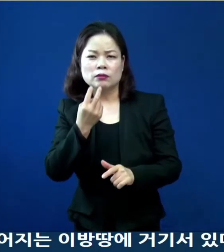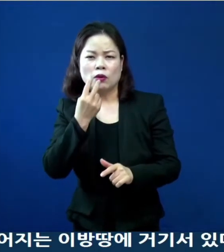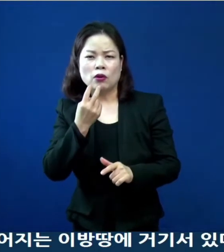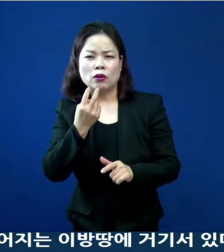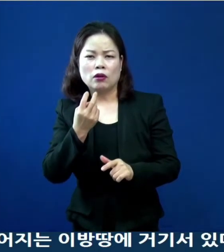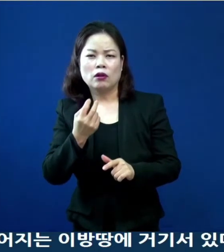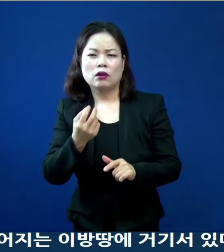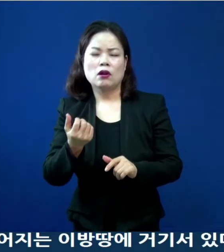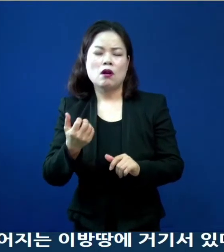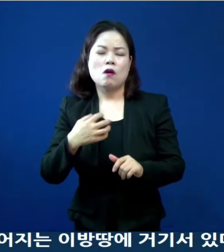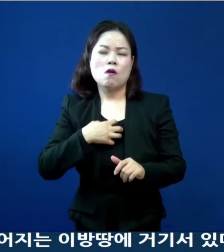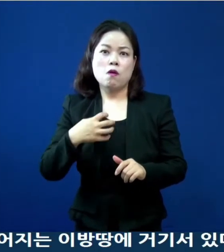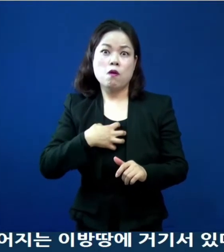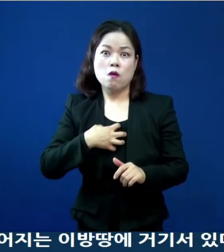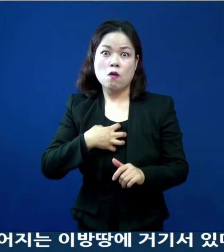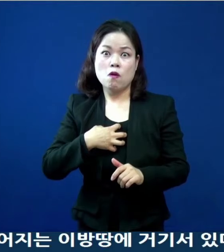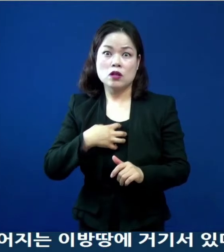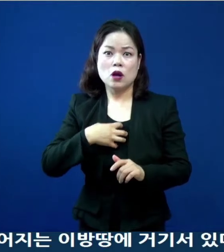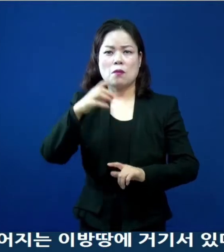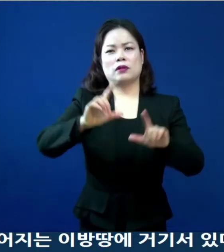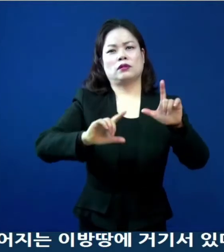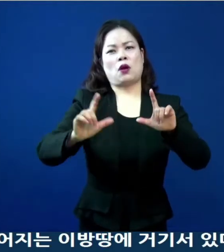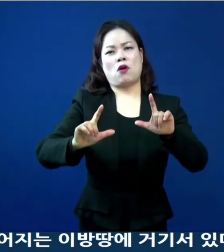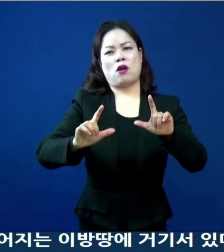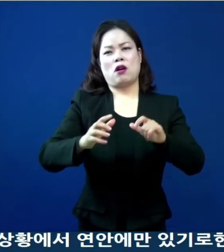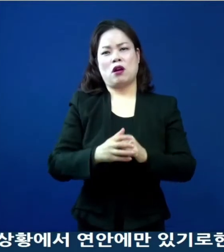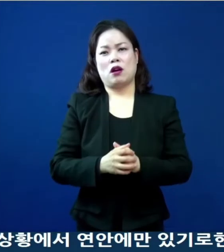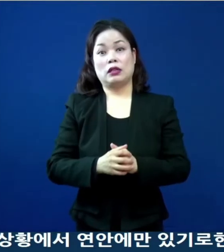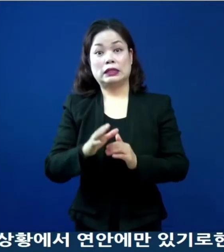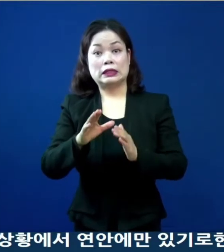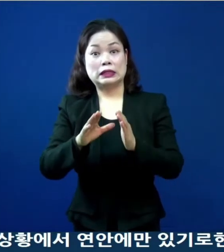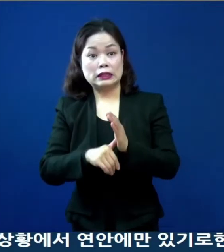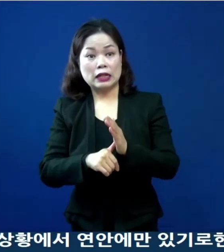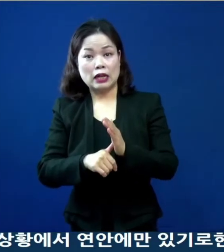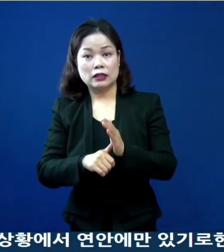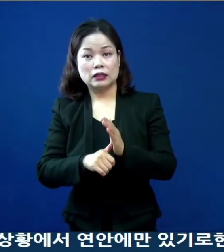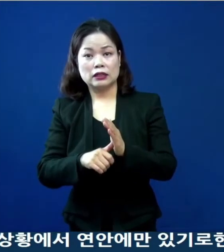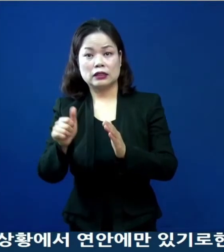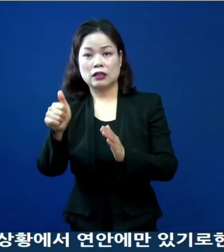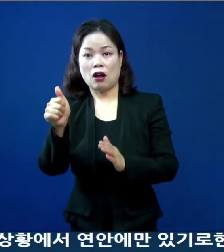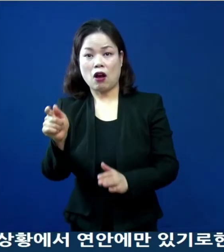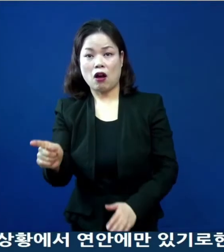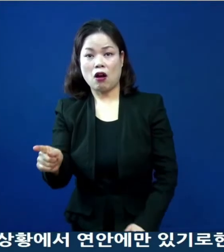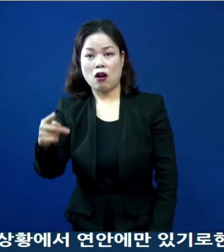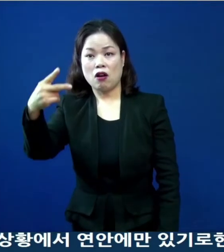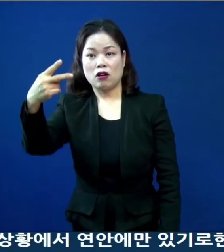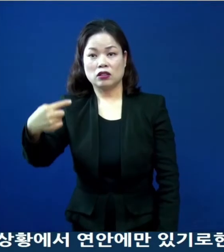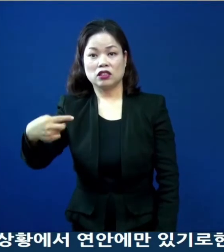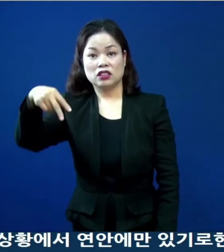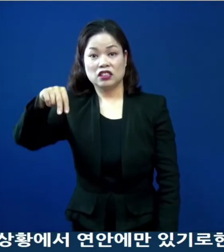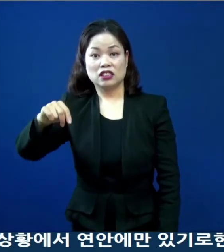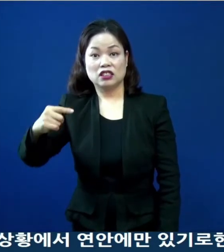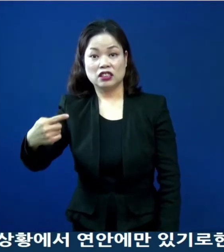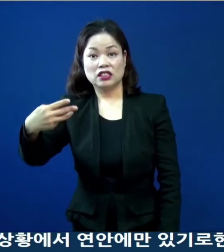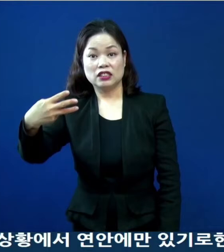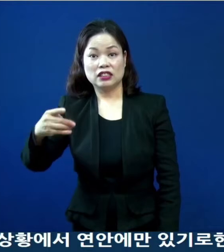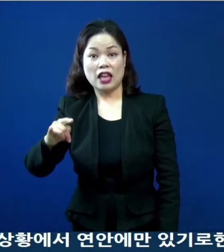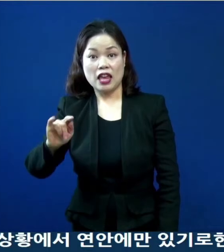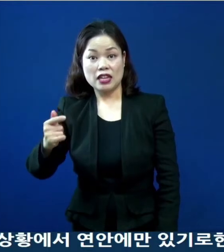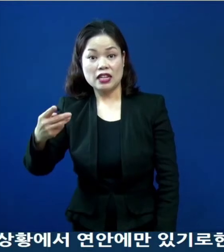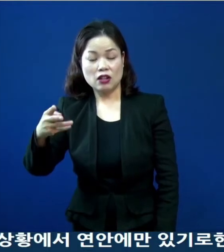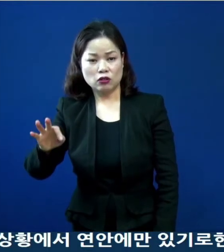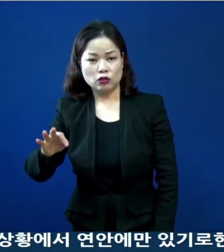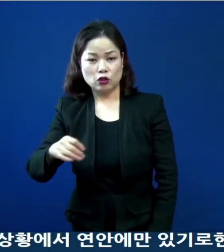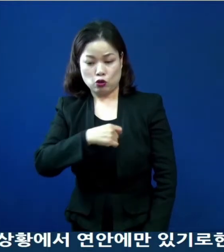부지하기 어려운 위협이라는 상황이었는데, 이때 허드슨 테일러는 중국 사람과 똑같이